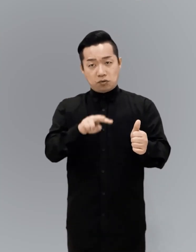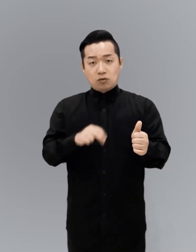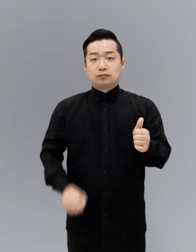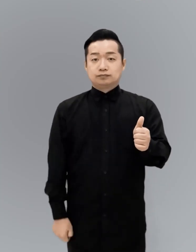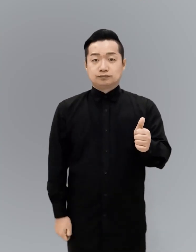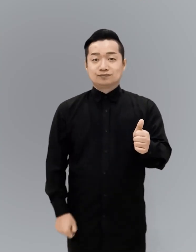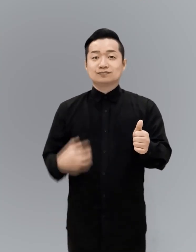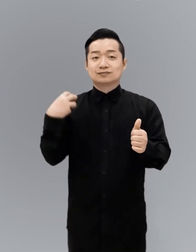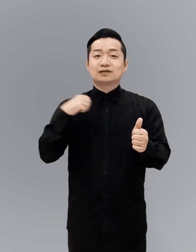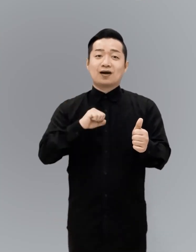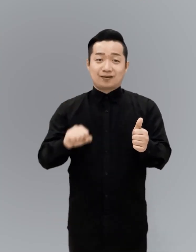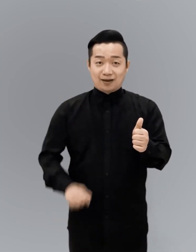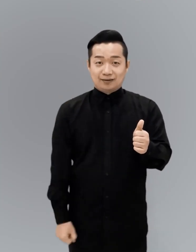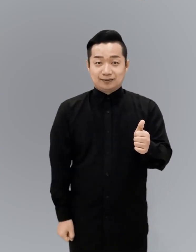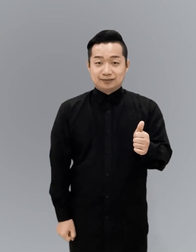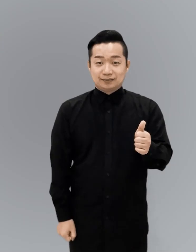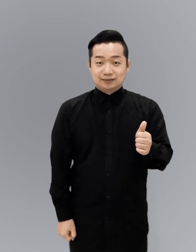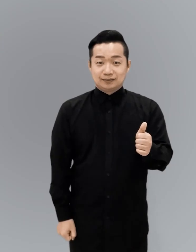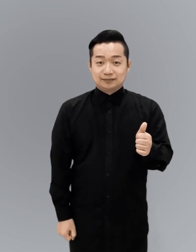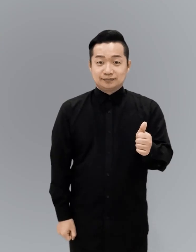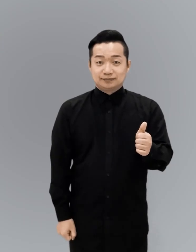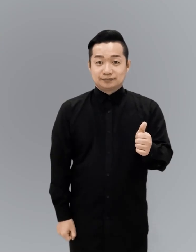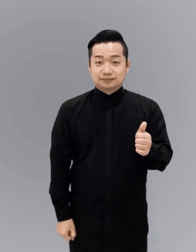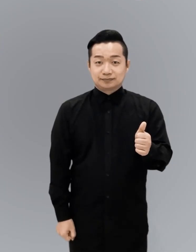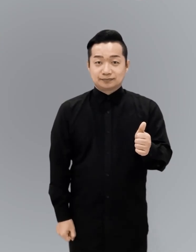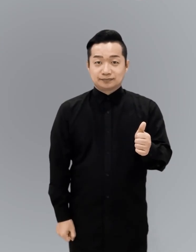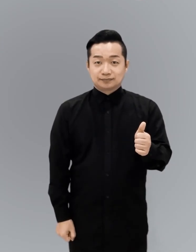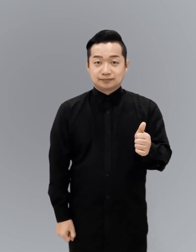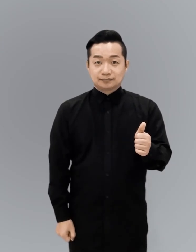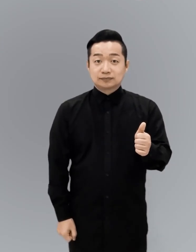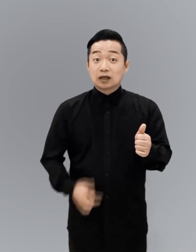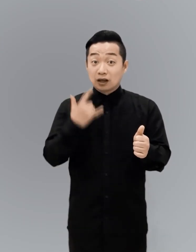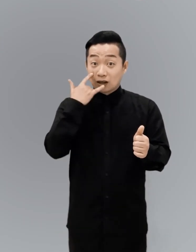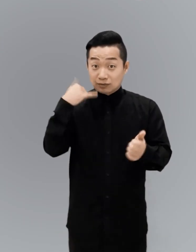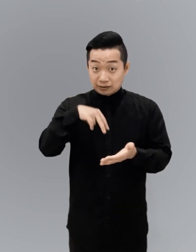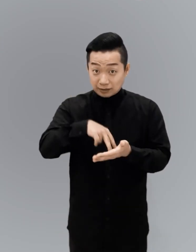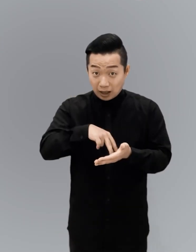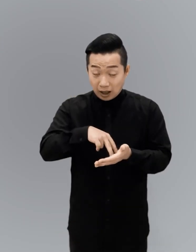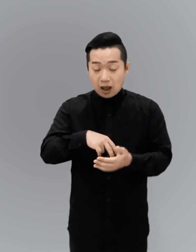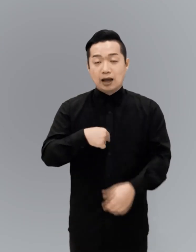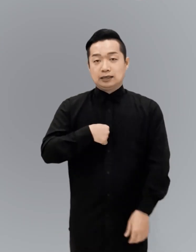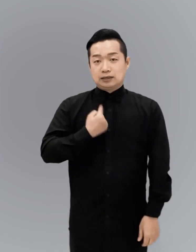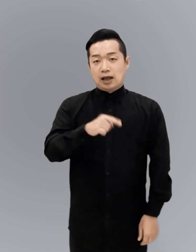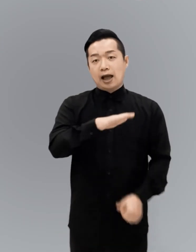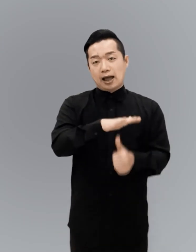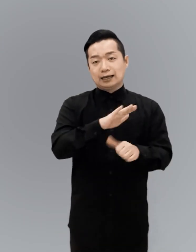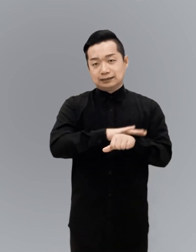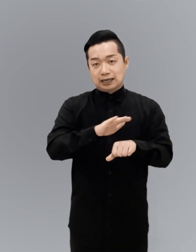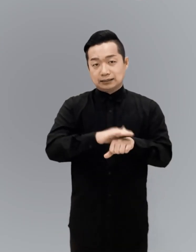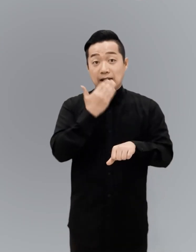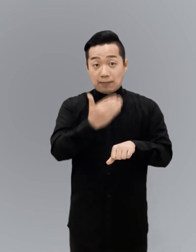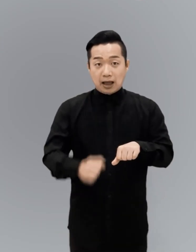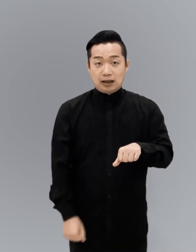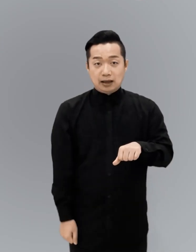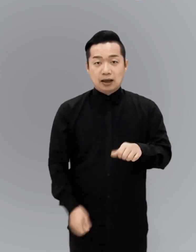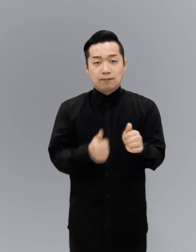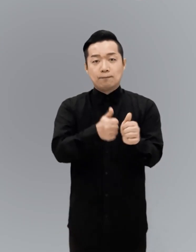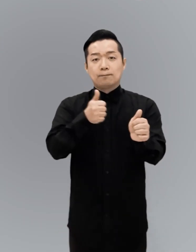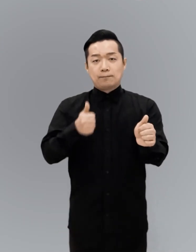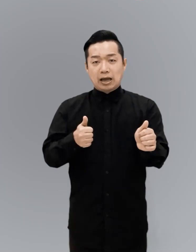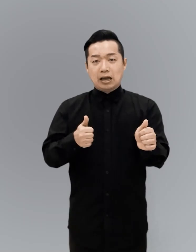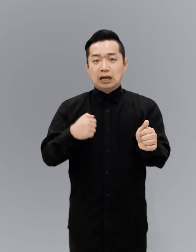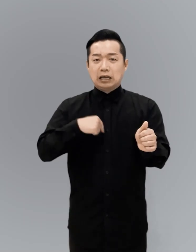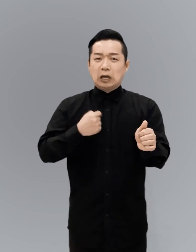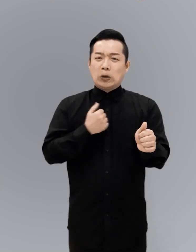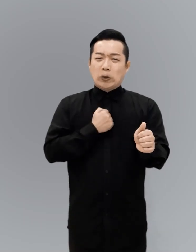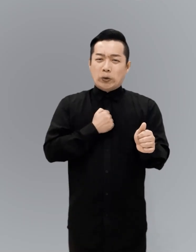떨어져서 봐주는 역할이거든요. 그래서 부모는 스스로 아이가 잘 할 수 있도록 한